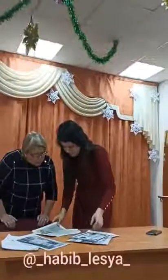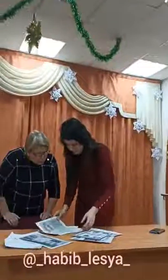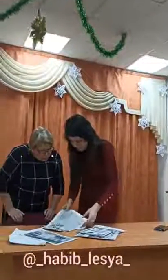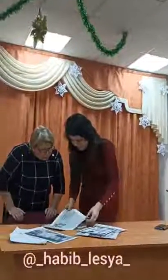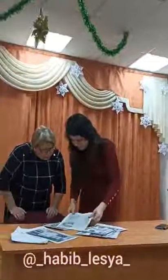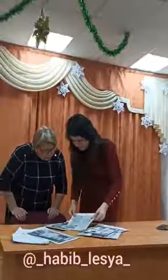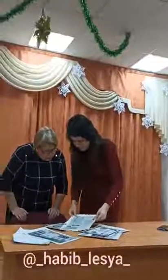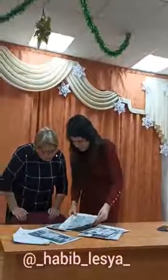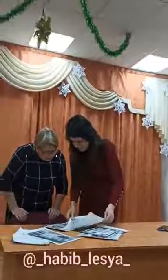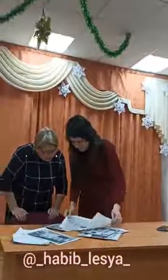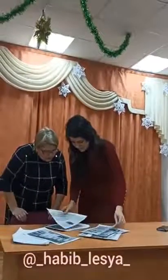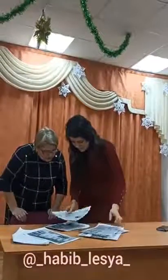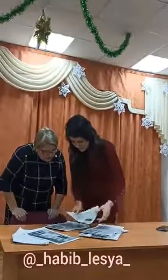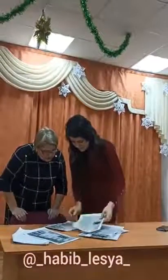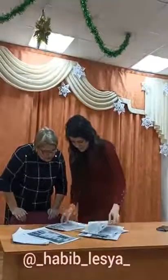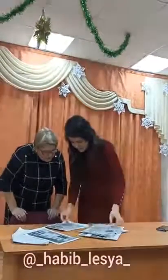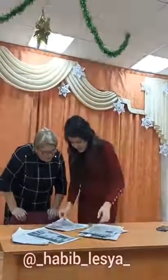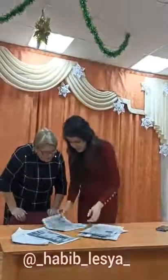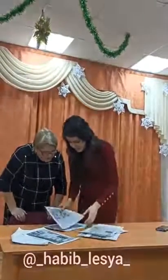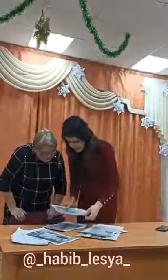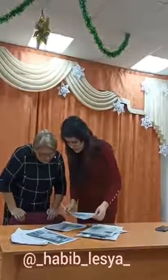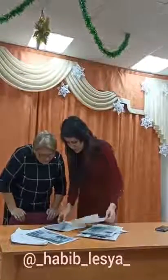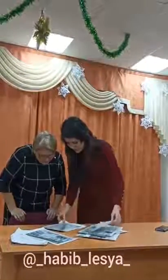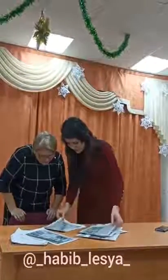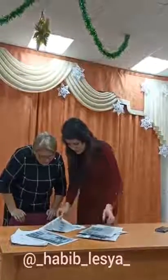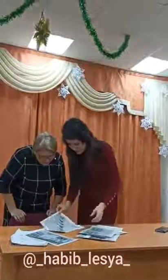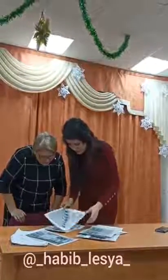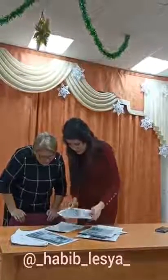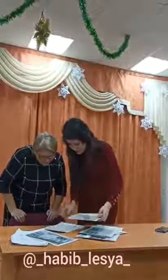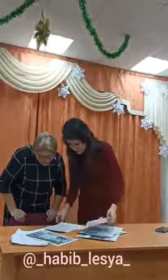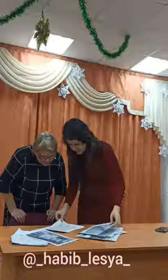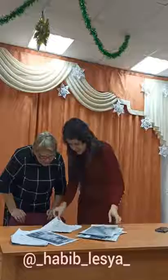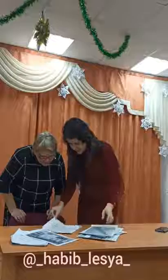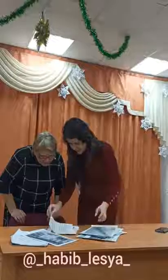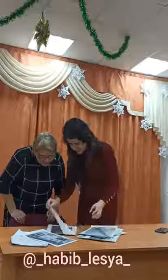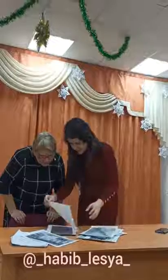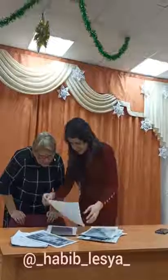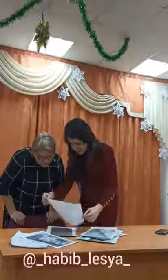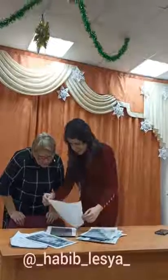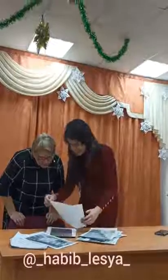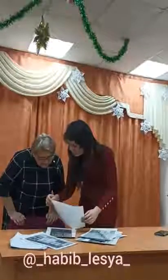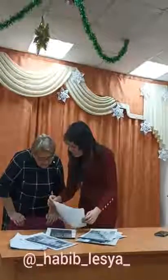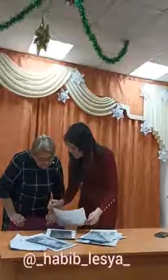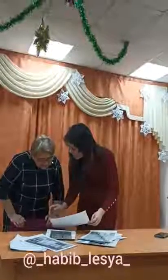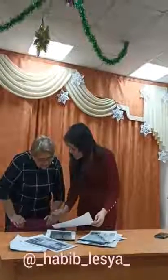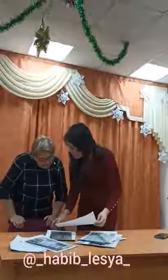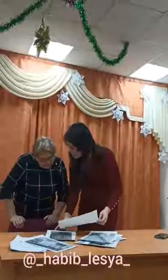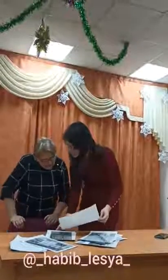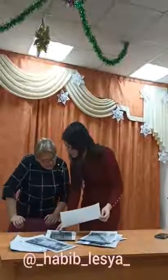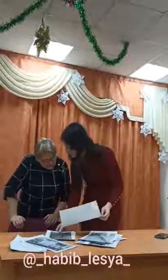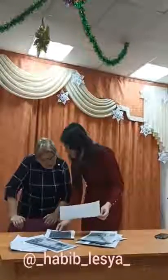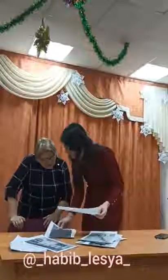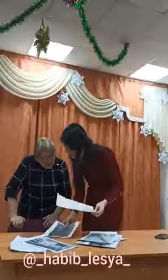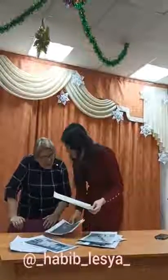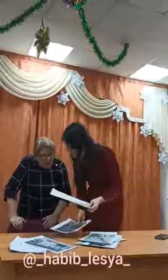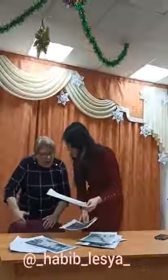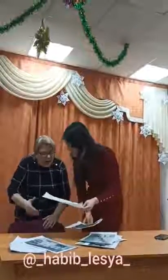откуда он основатель? Это вообще Северный Кипр, это там у нас останется. Можете на берегу моря